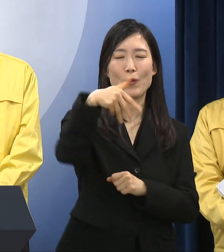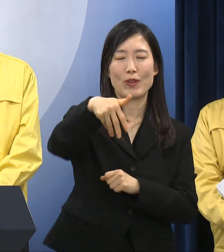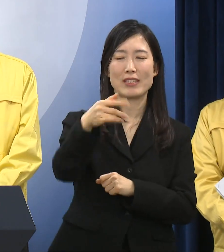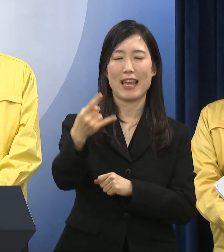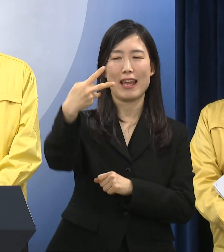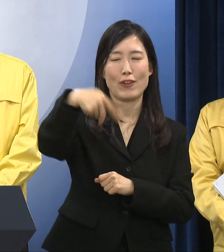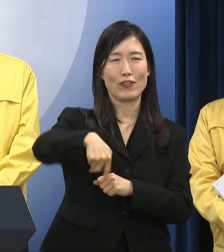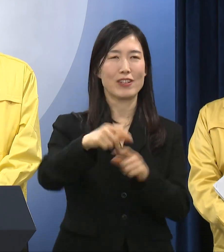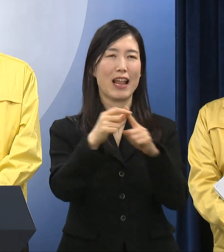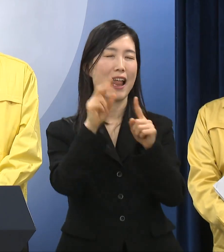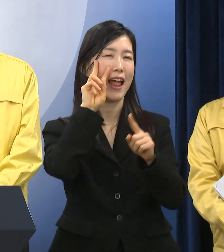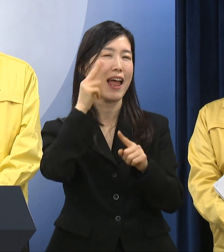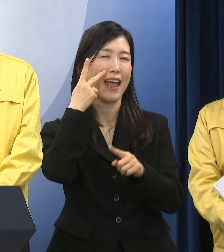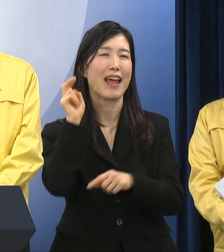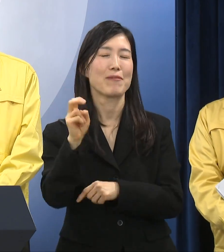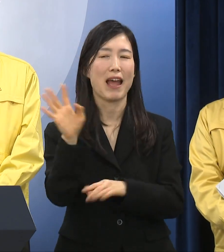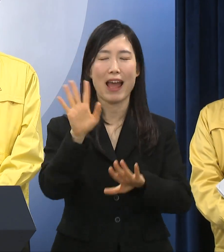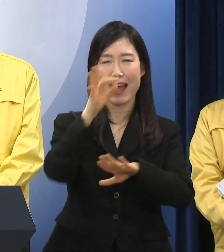여기